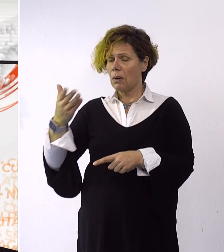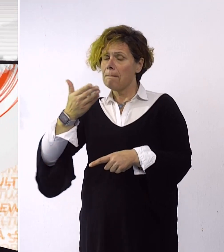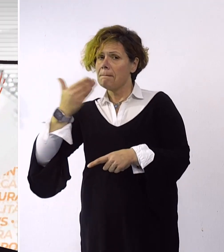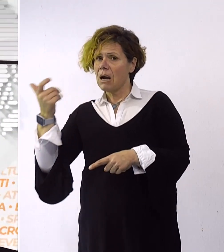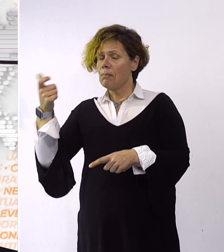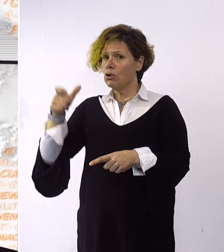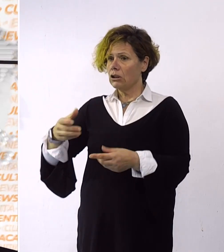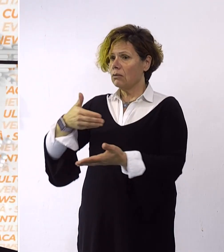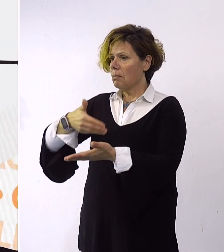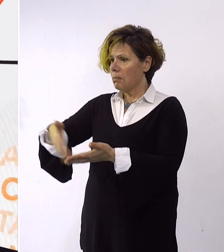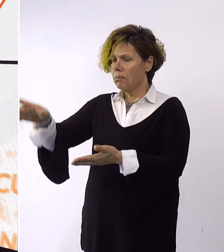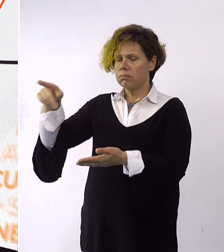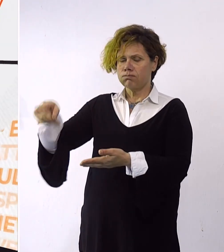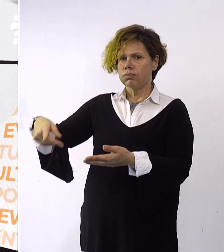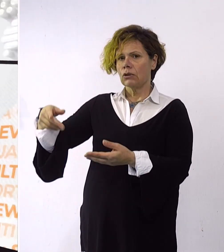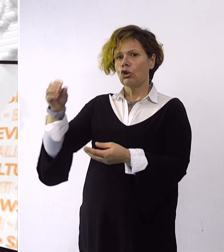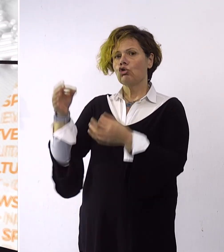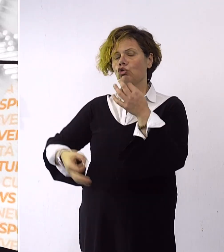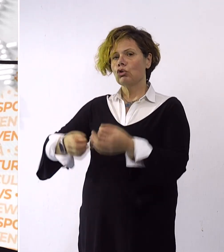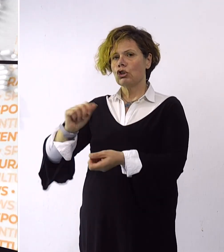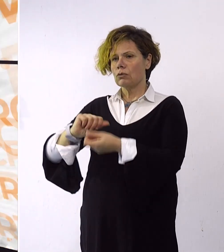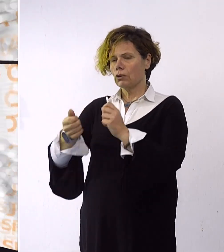sono squalificati dal giudice sportivo.